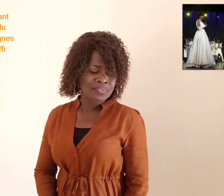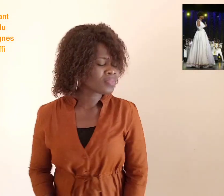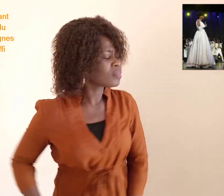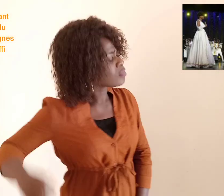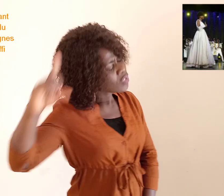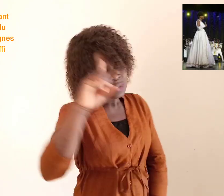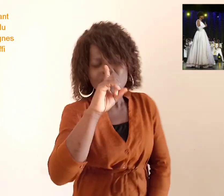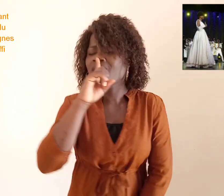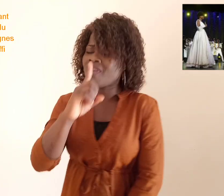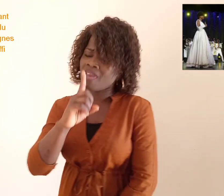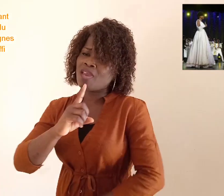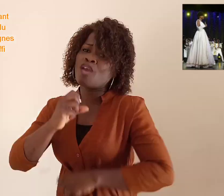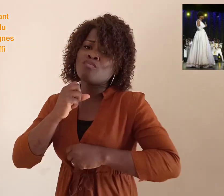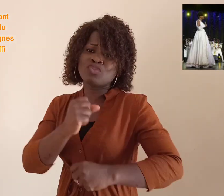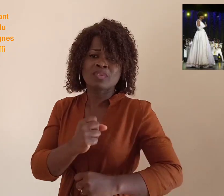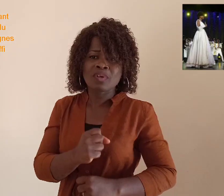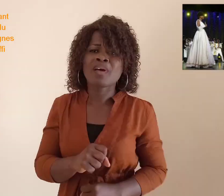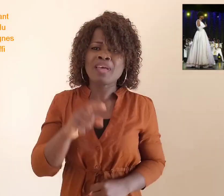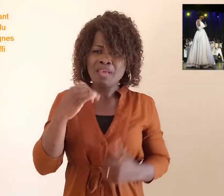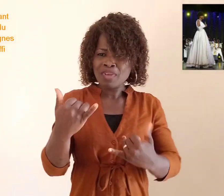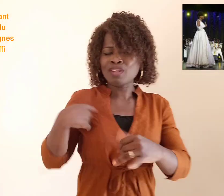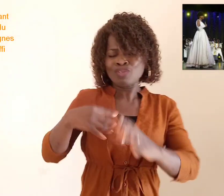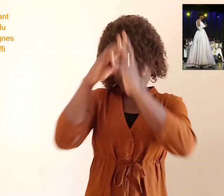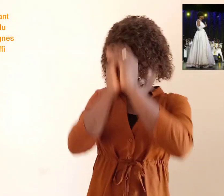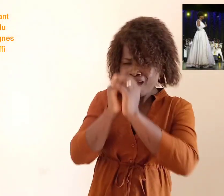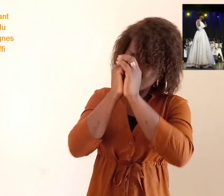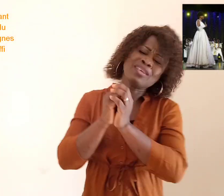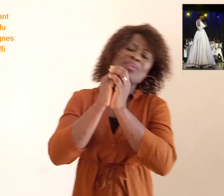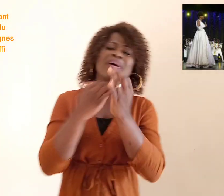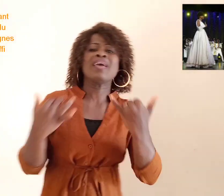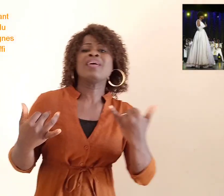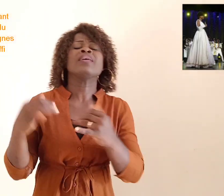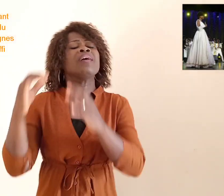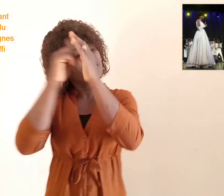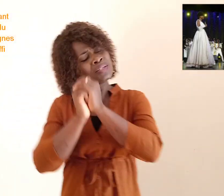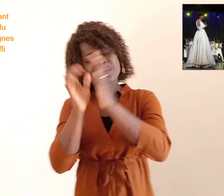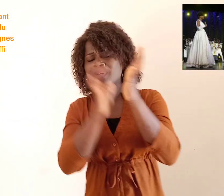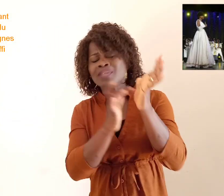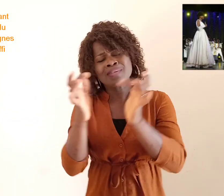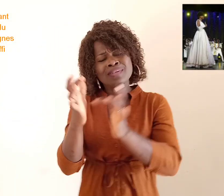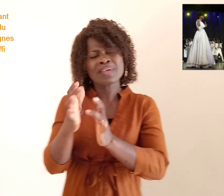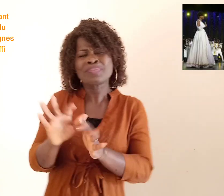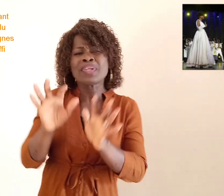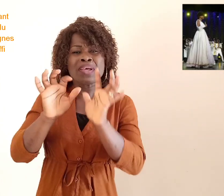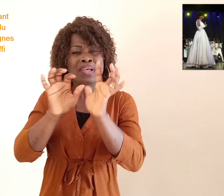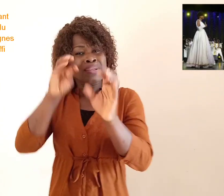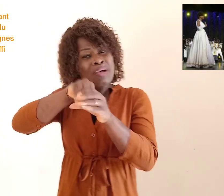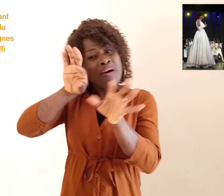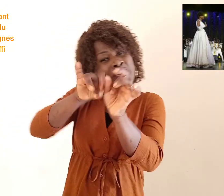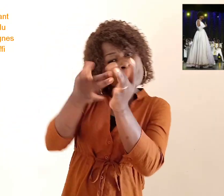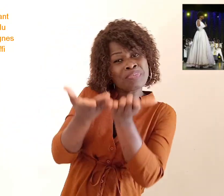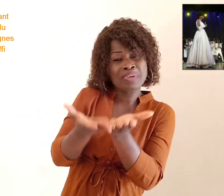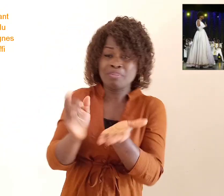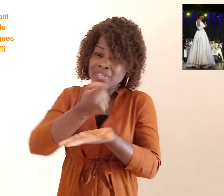Jésus, Est-ce qu'on peut l'adorer avec toi ? La Bible déclare